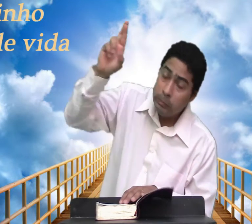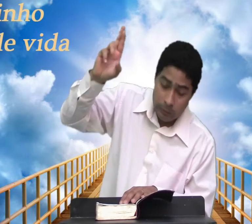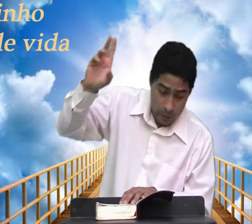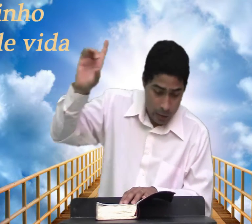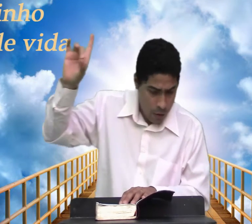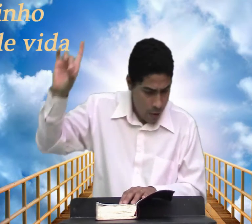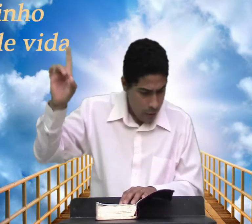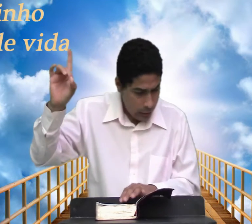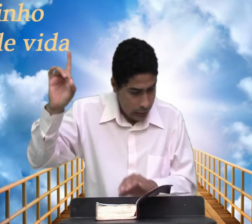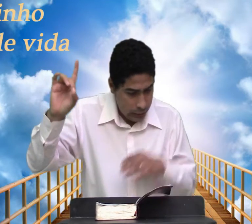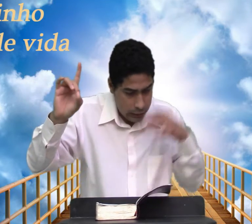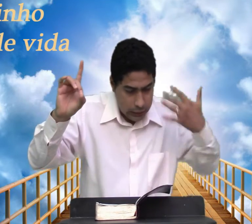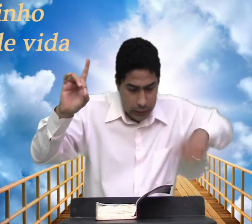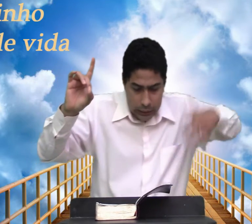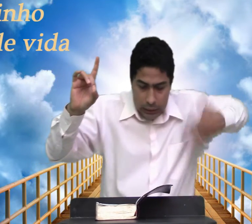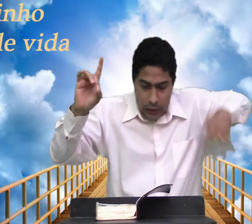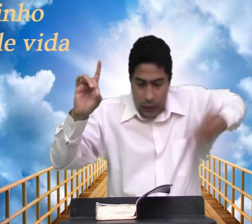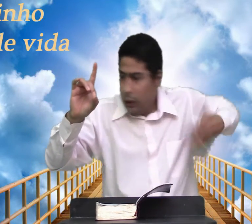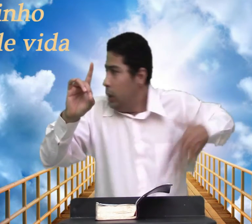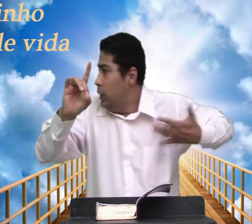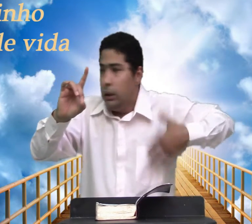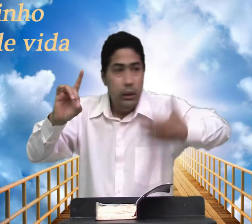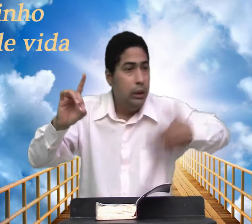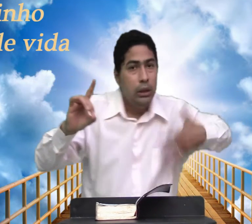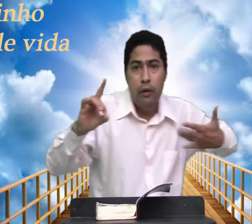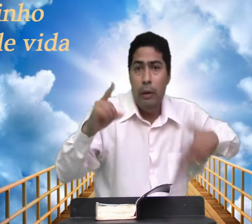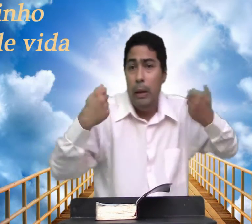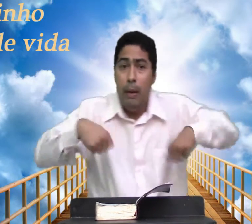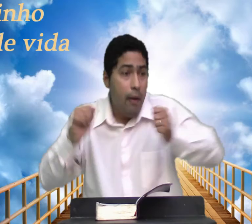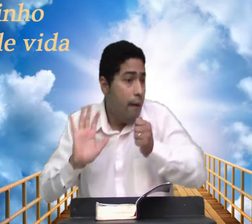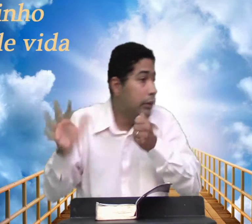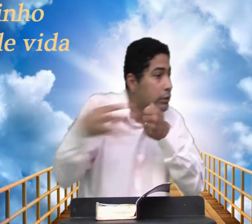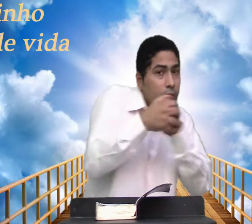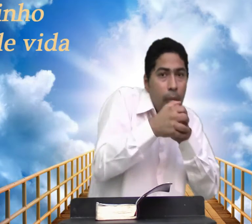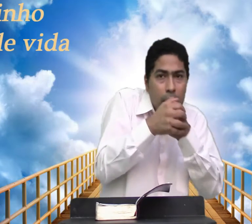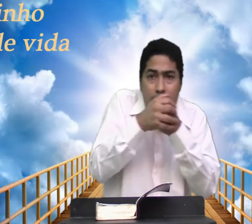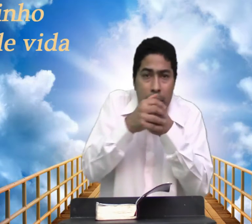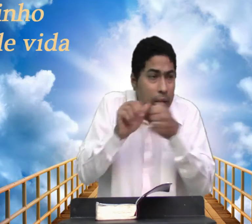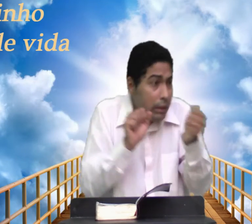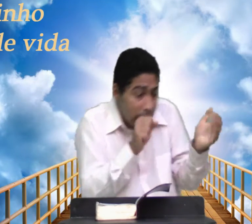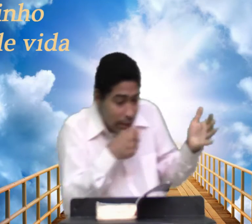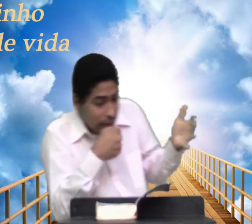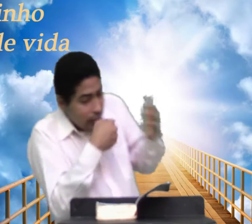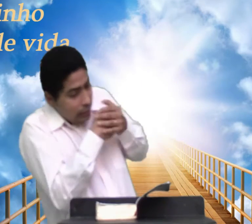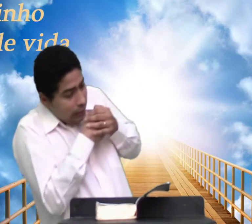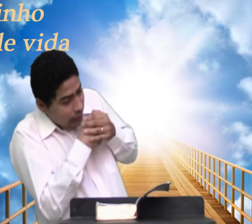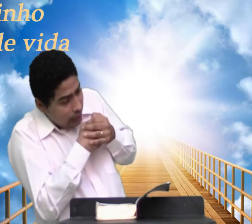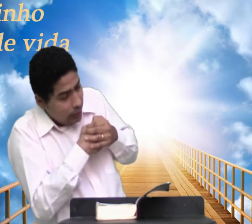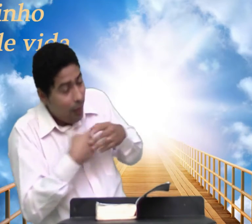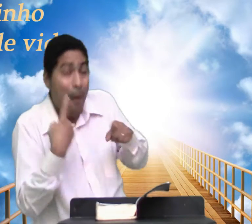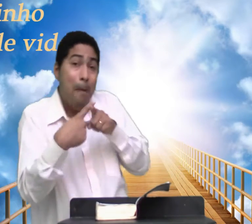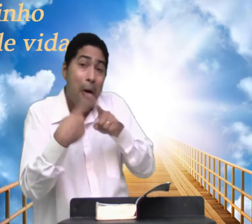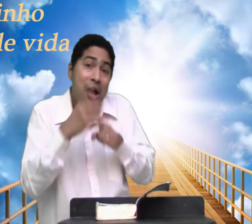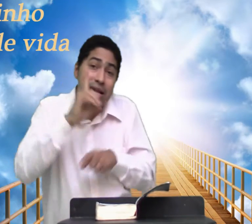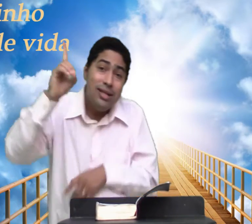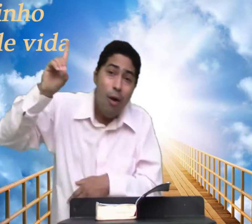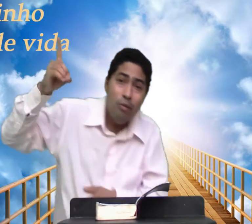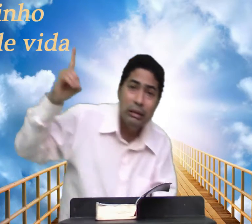com medo, assustado, eles se esconderam. Se esconderam porque Deus estava passeando pelo